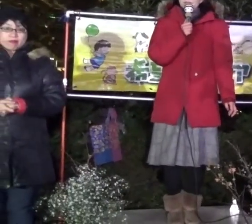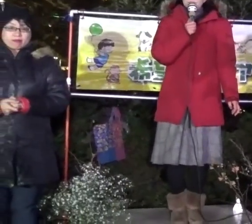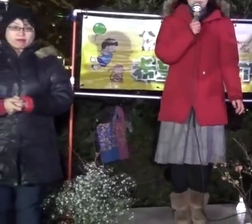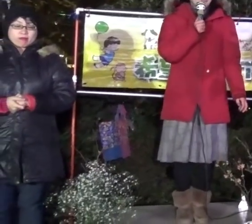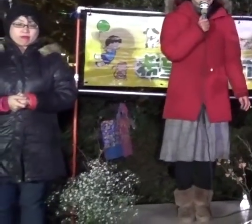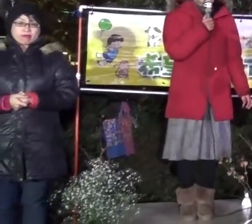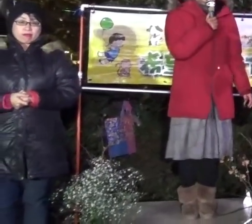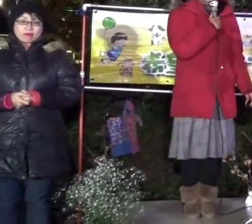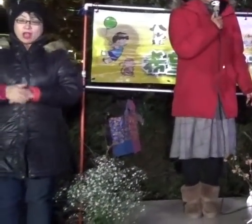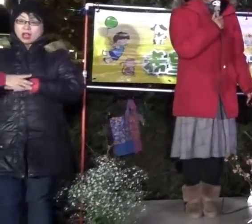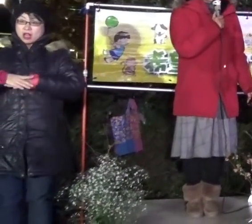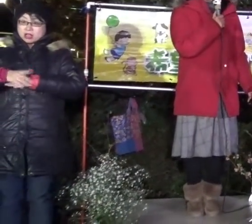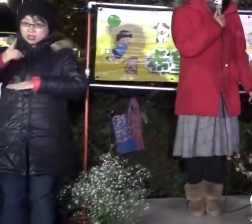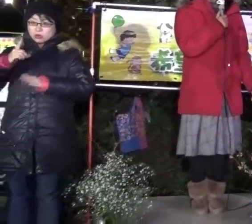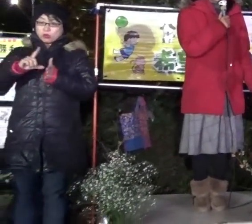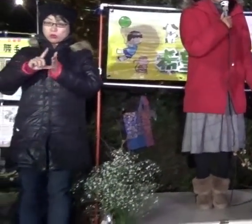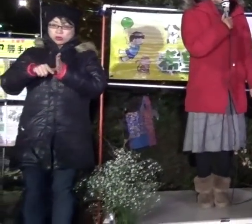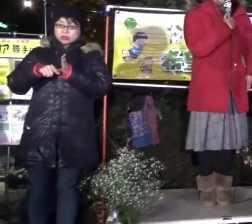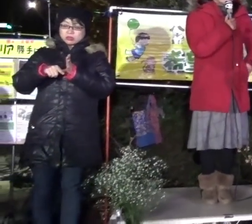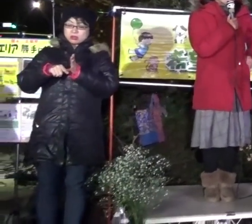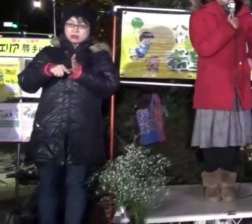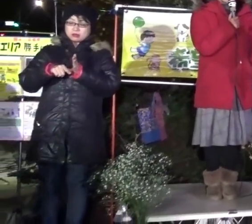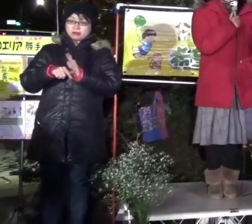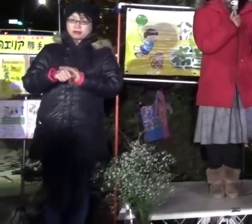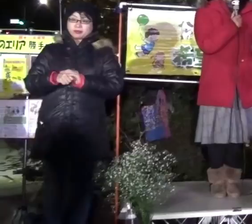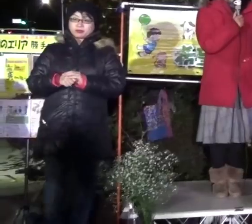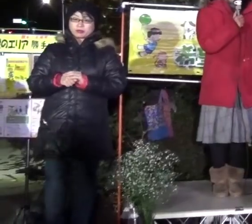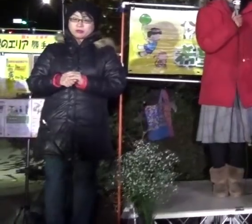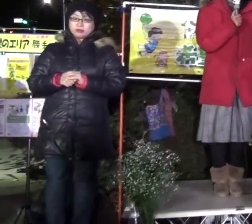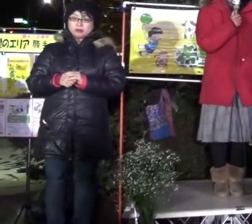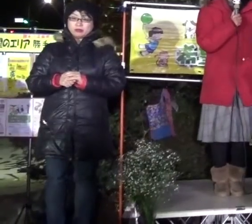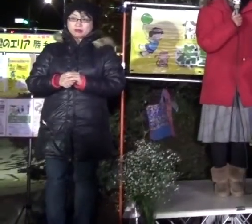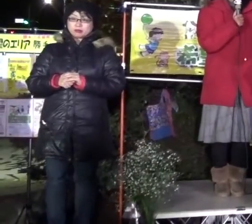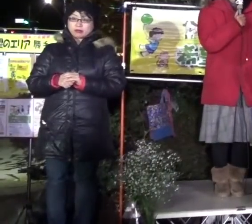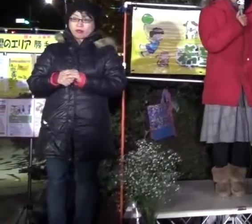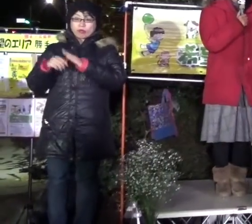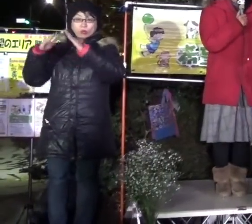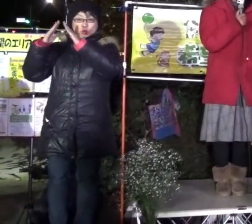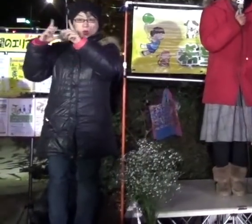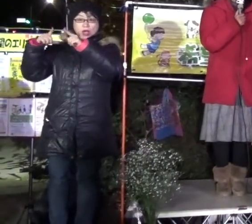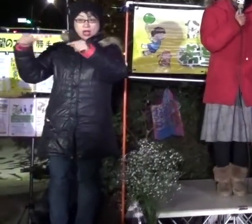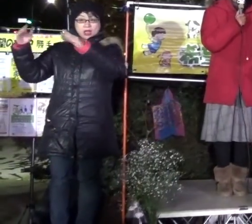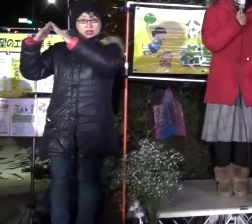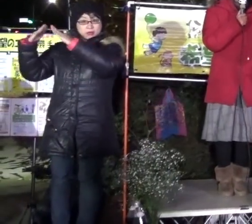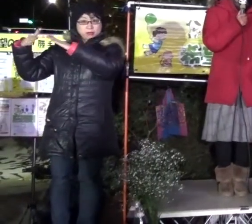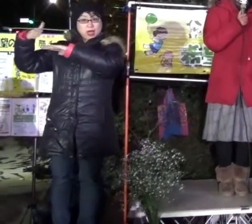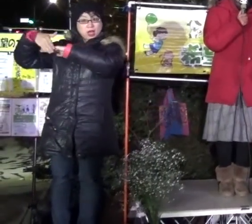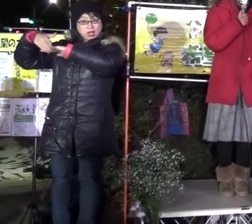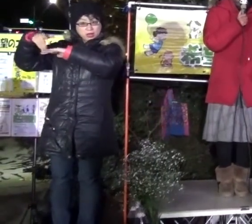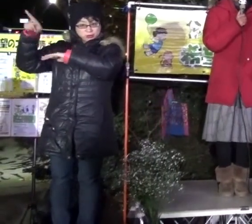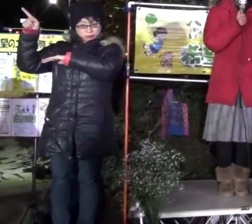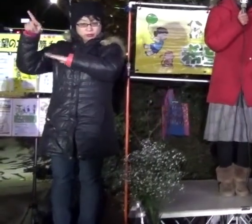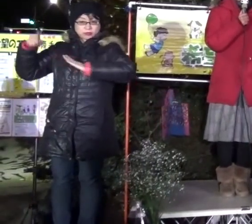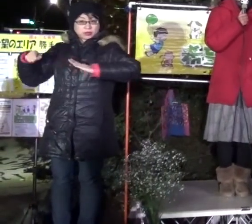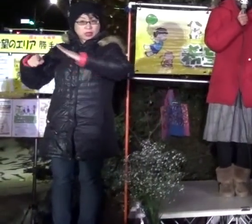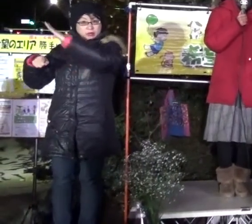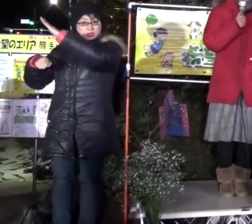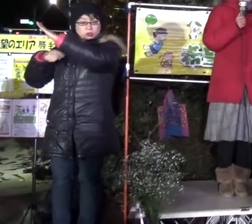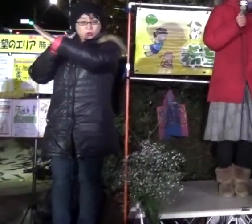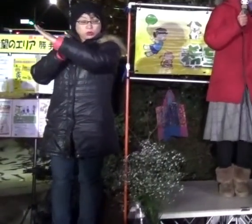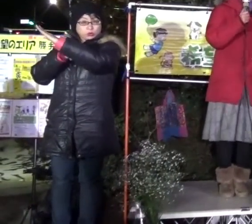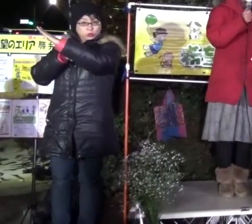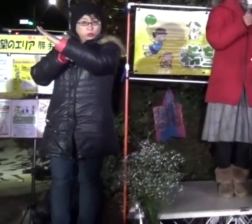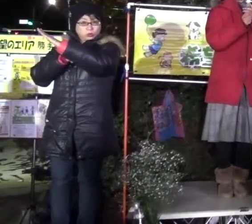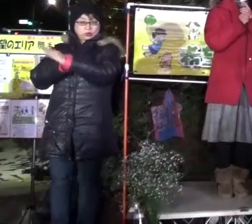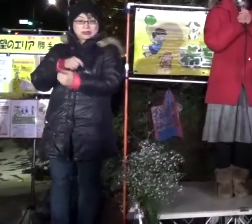ね、一番最初の時はね、官邸前の、あの坂道の途中に国会記者会